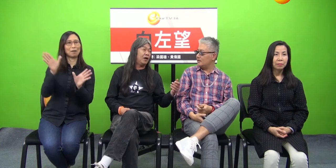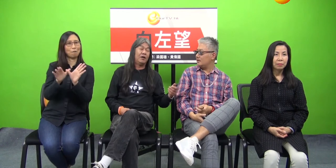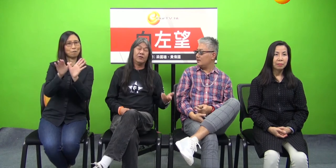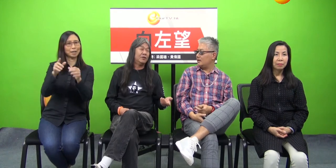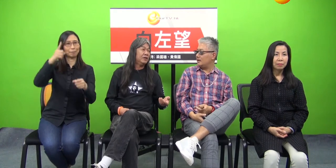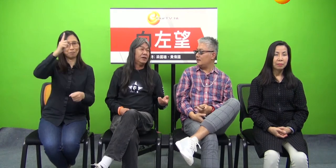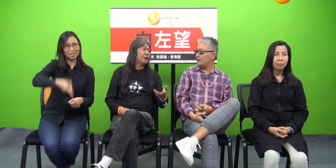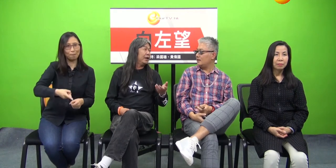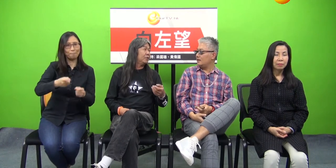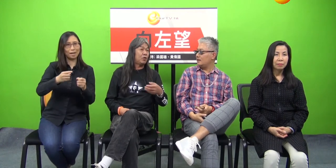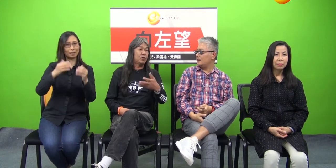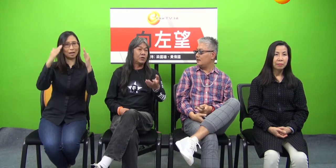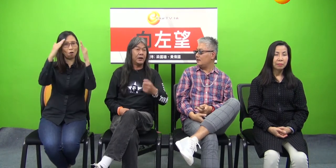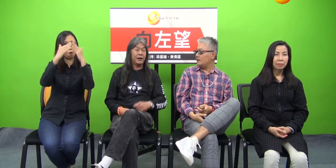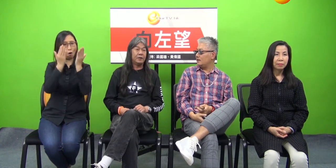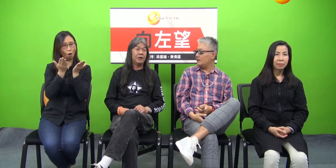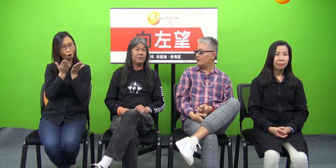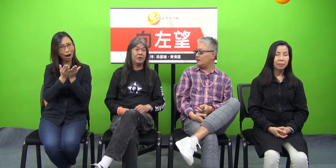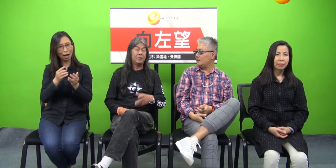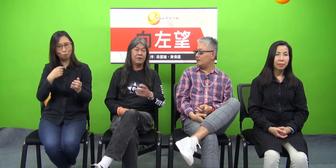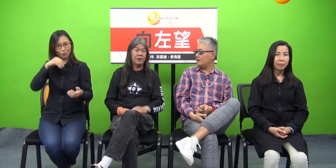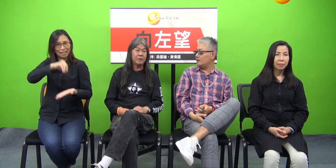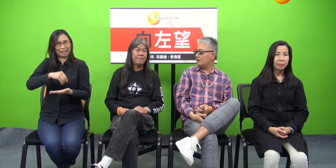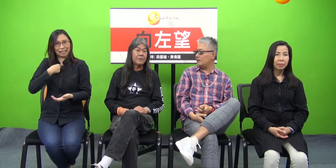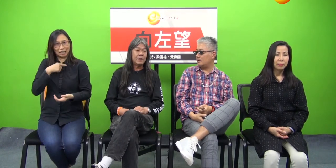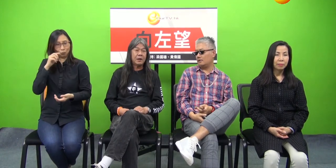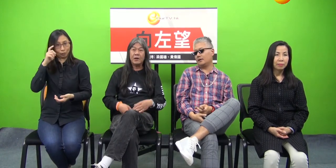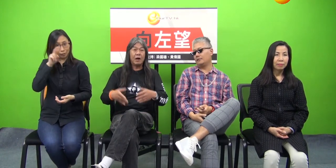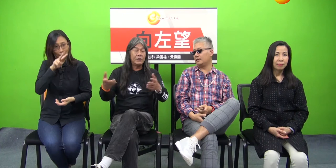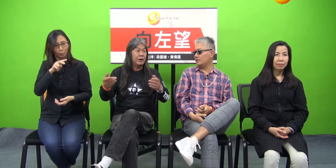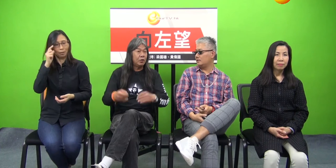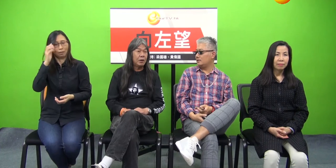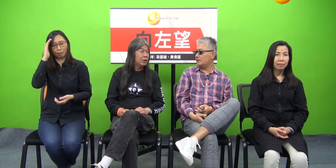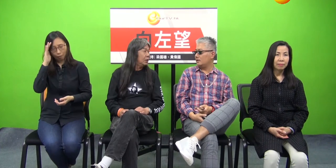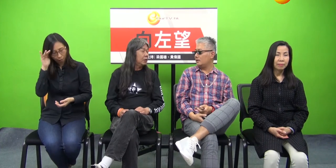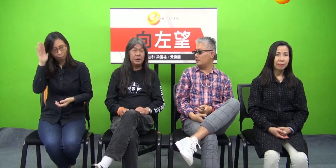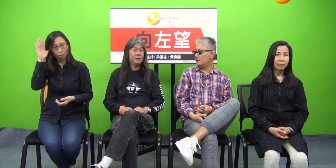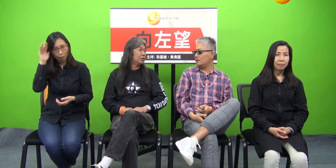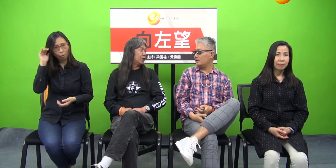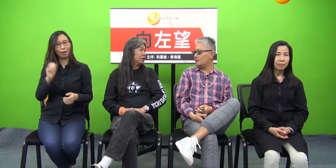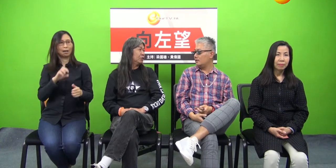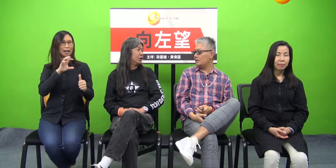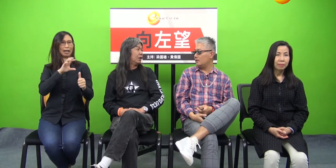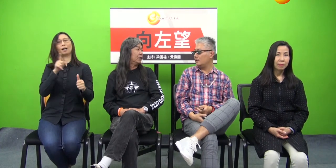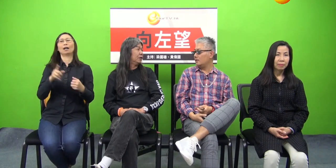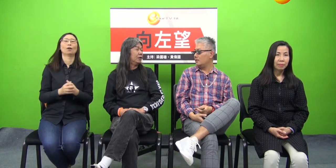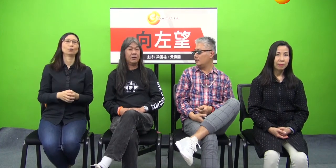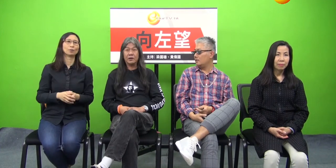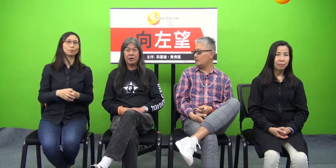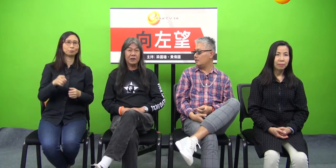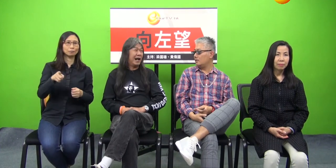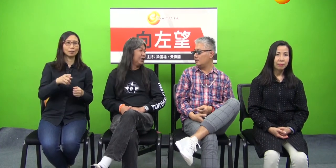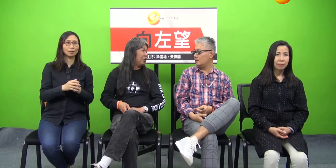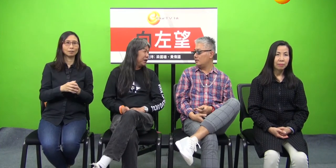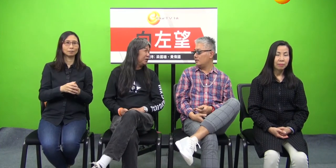一百間學校要睇啊嘛，各啲人睇啊嘛，睇到黑眼瞓啊嘛。咁你鬧佢洗腦啊嘛？你知唔知共產黨點同我哋玩啊？佢整